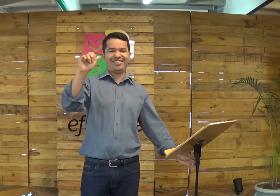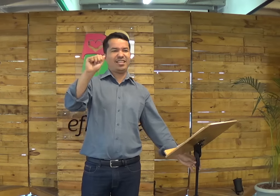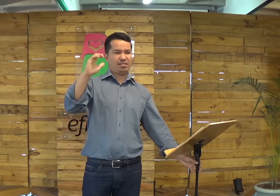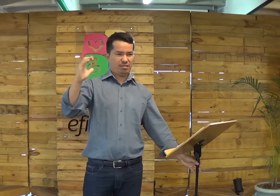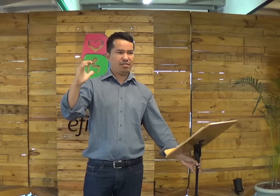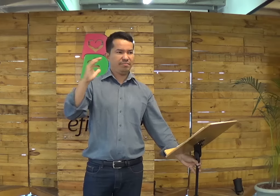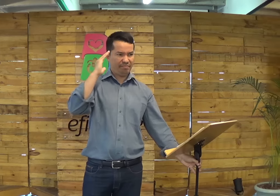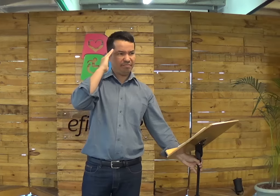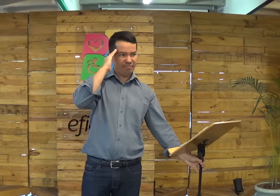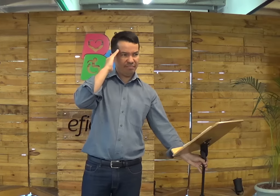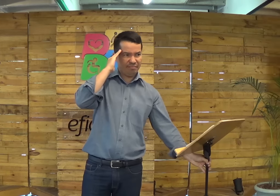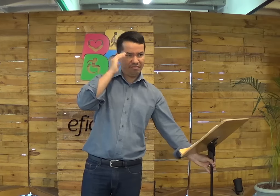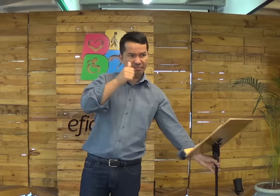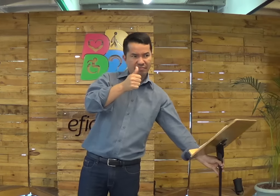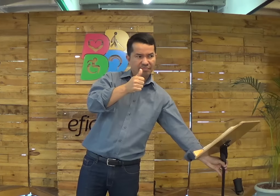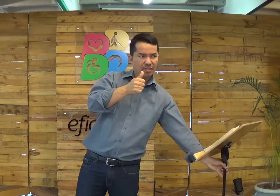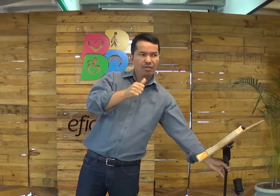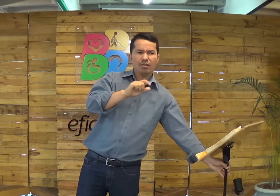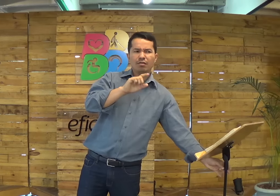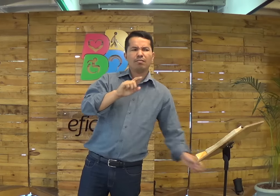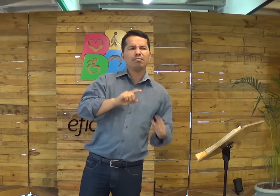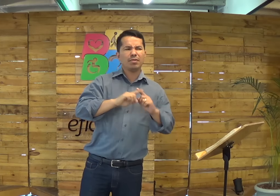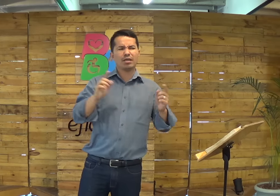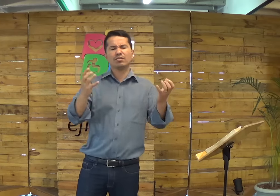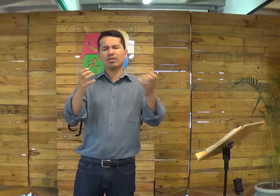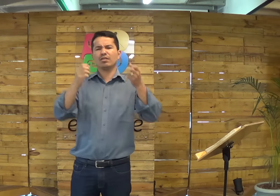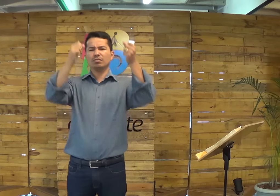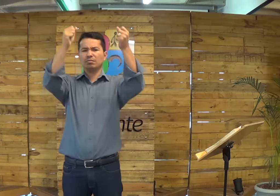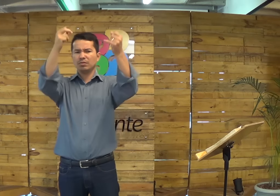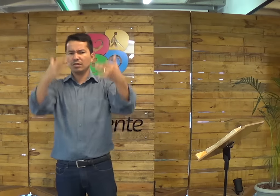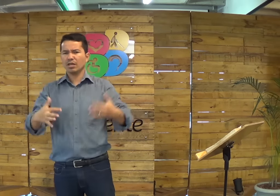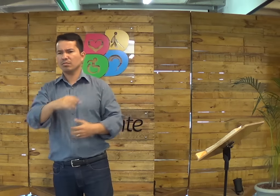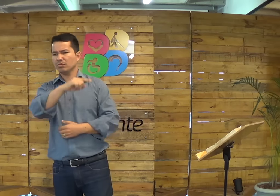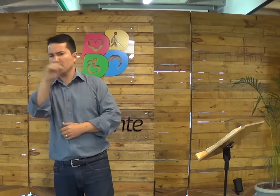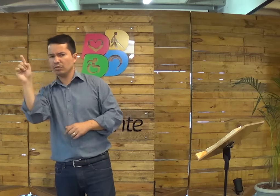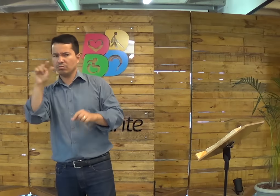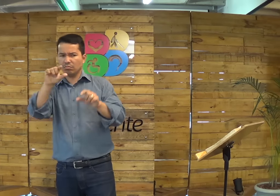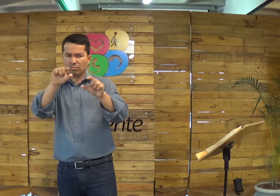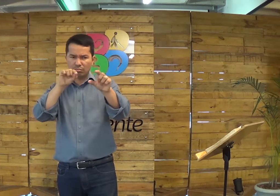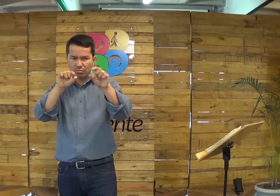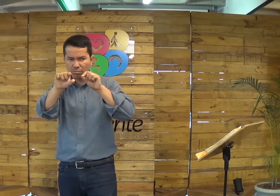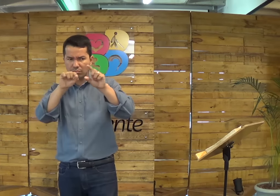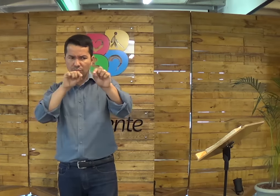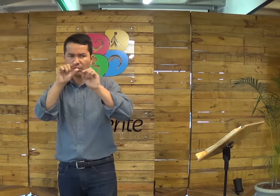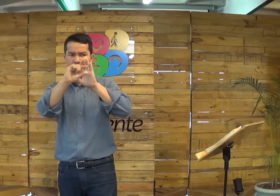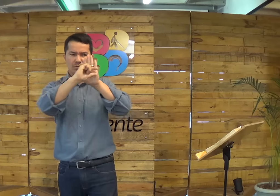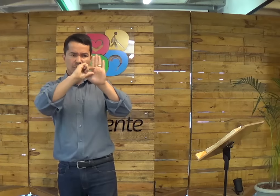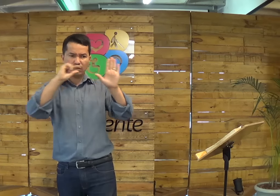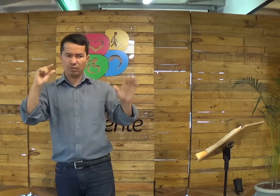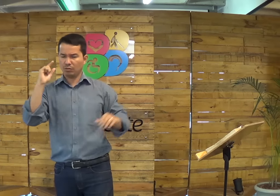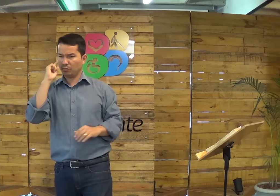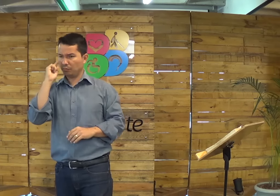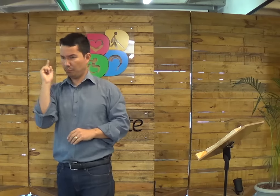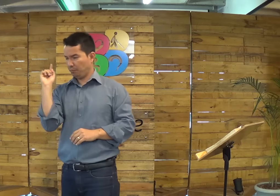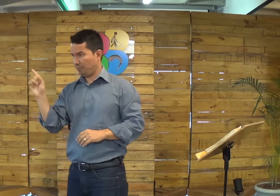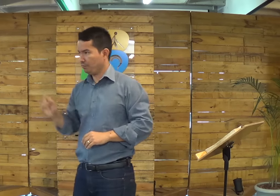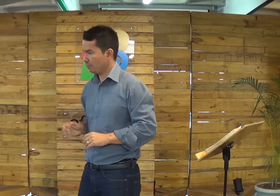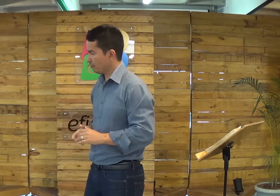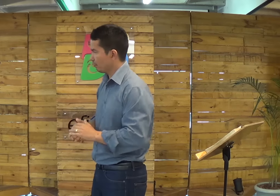antes de Cristo isso mas eu quero explicar para você né alguns versículos